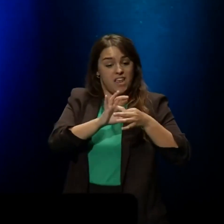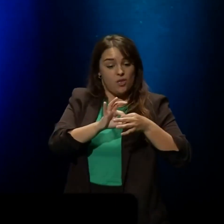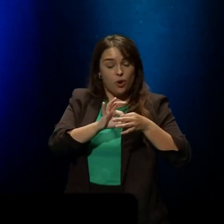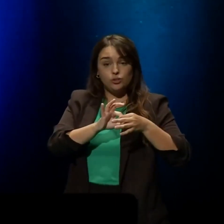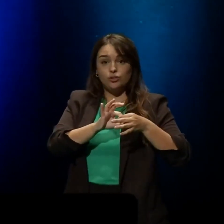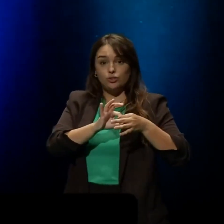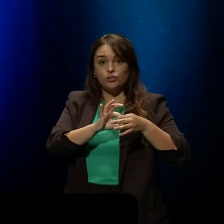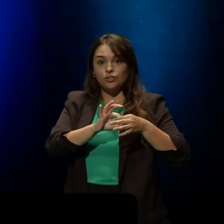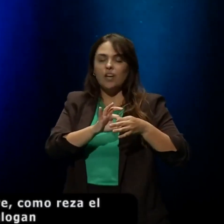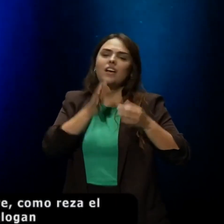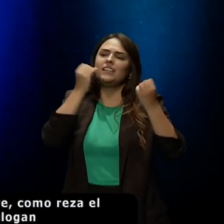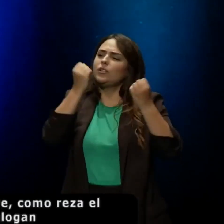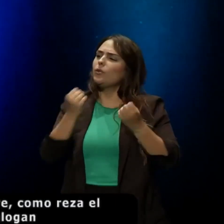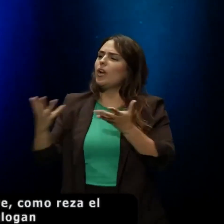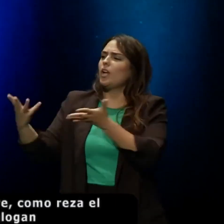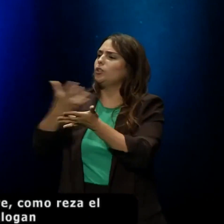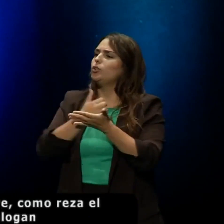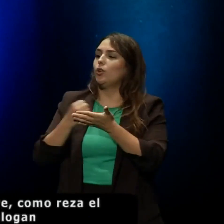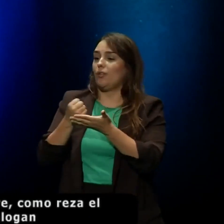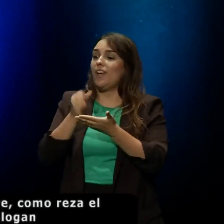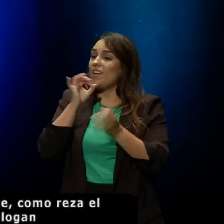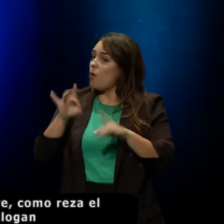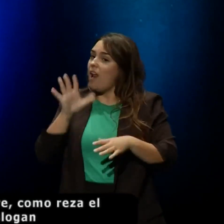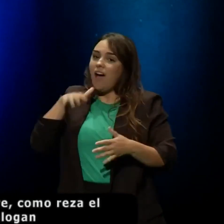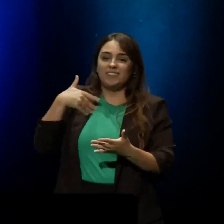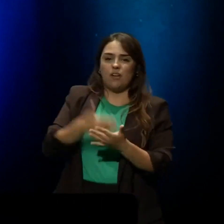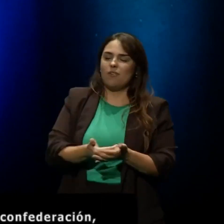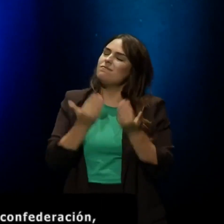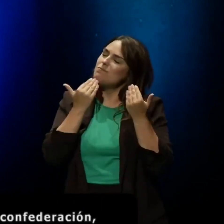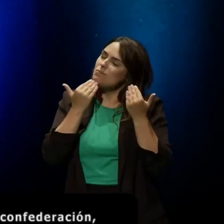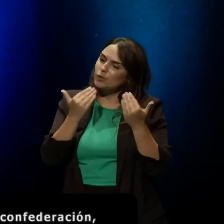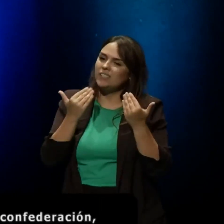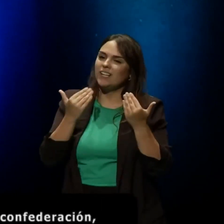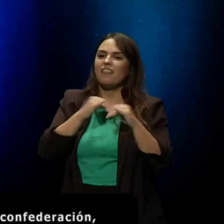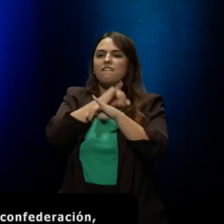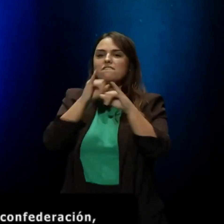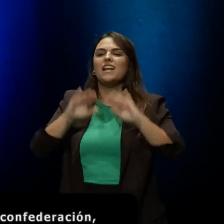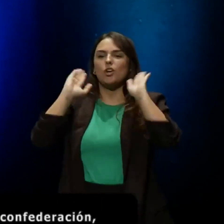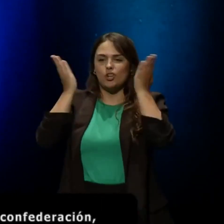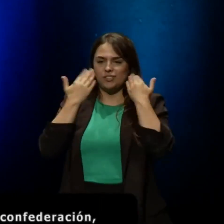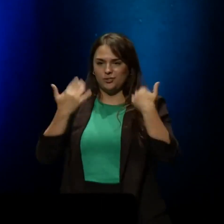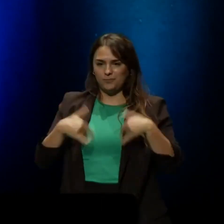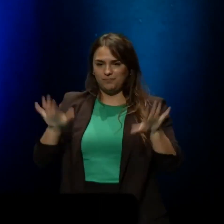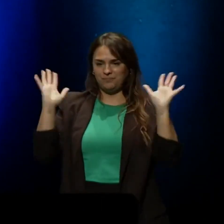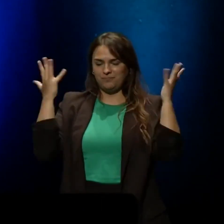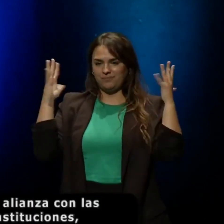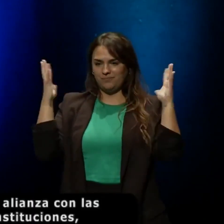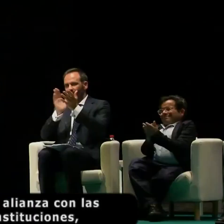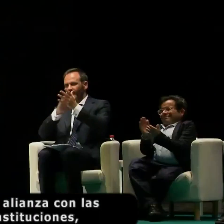alianza con las demás instituciones, como hasta ahora. Muchas gracias y feliz congreso.